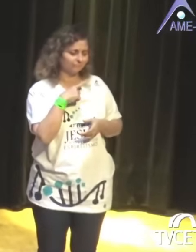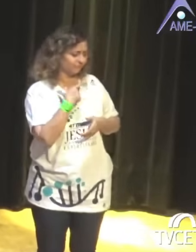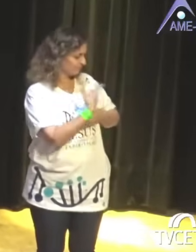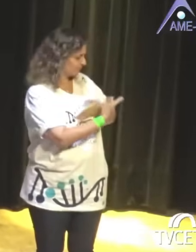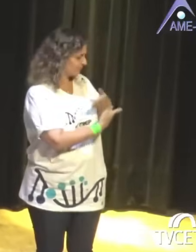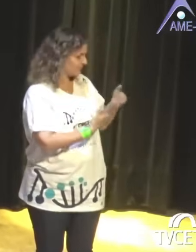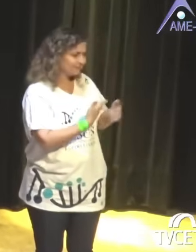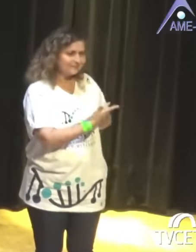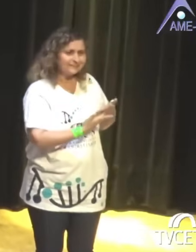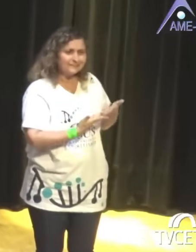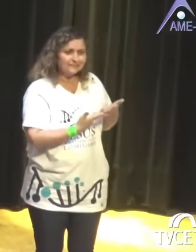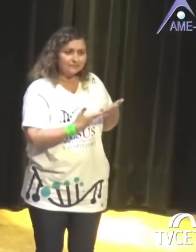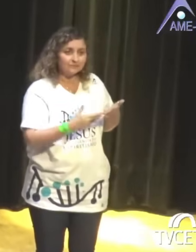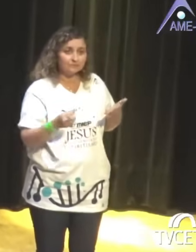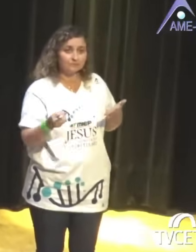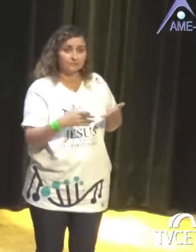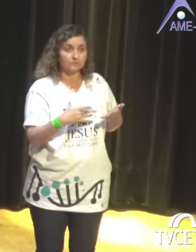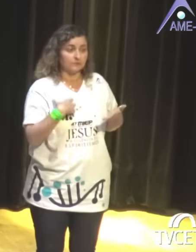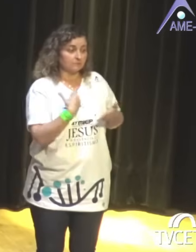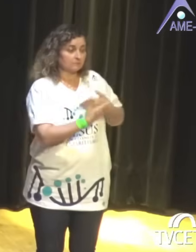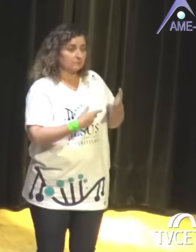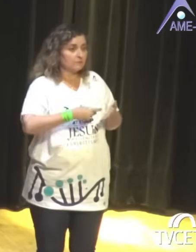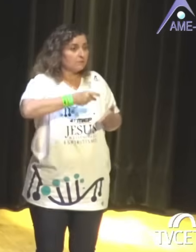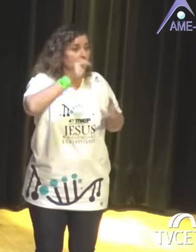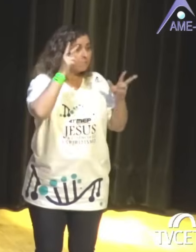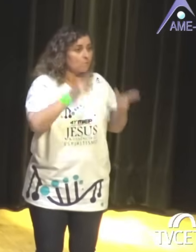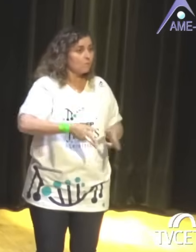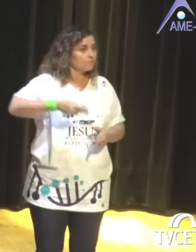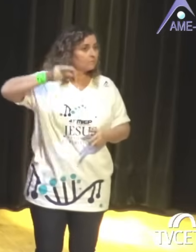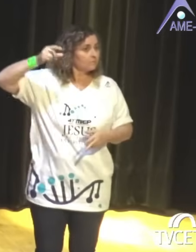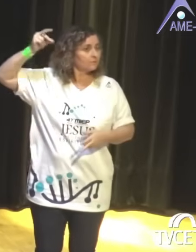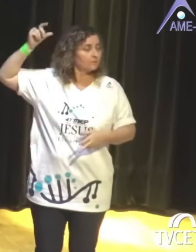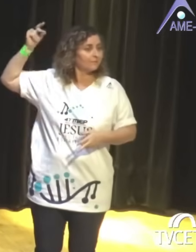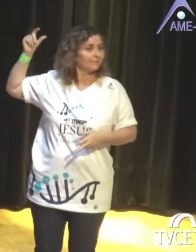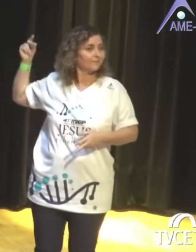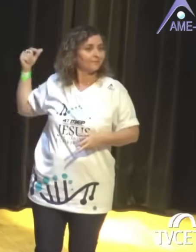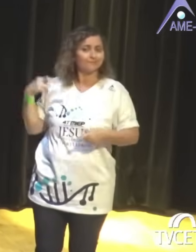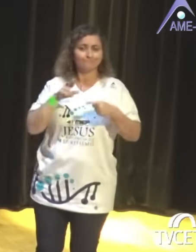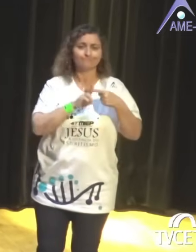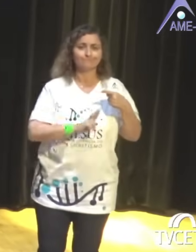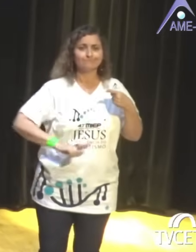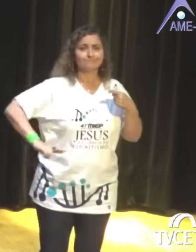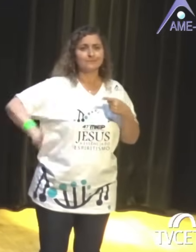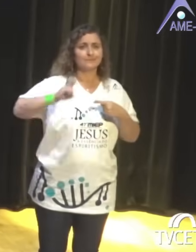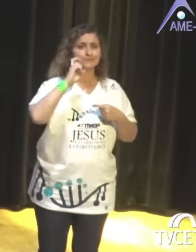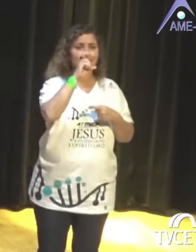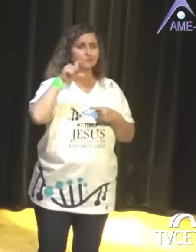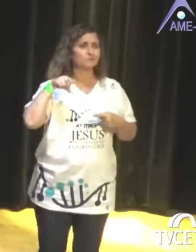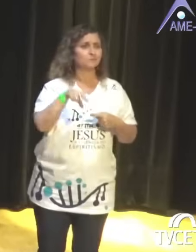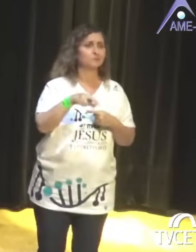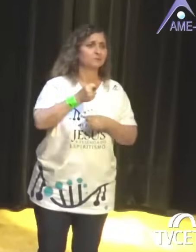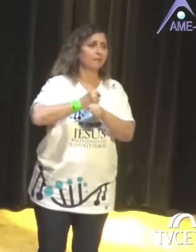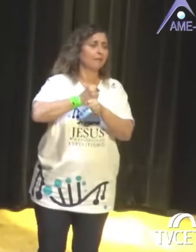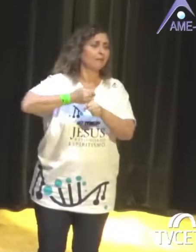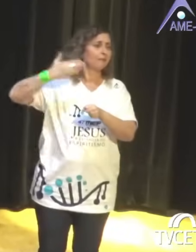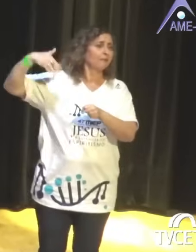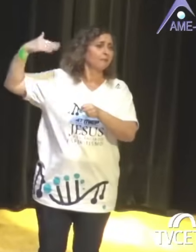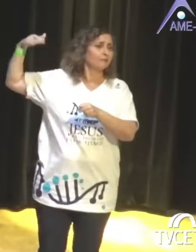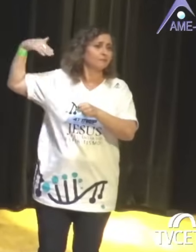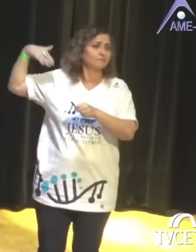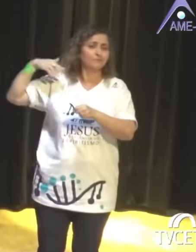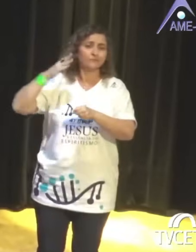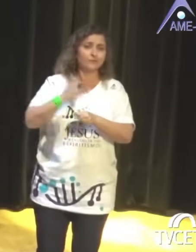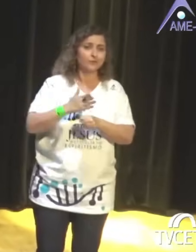antiga é uma relação que nós já temos há mais de 5000 anos com